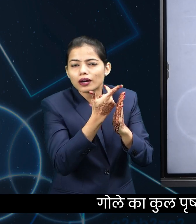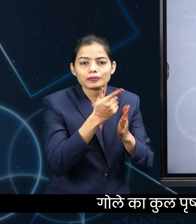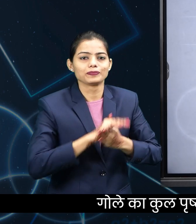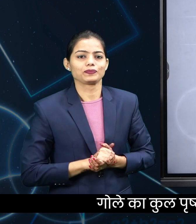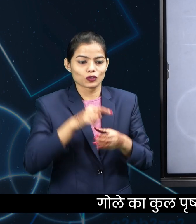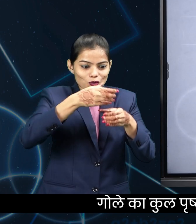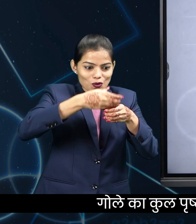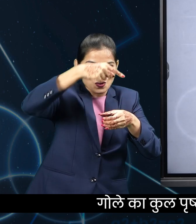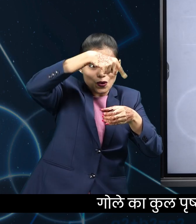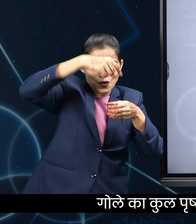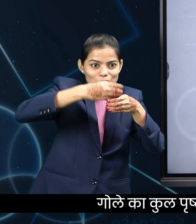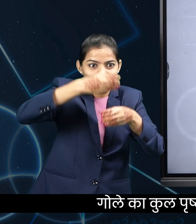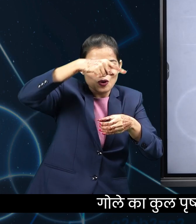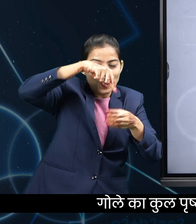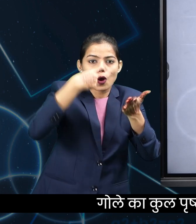पृष्ठीय क्षेत्रफल